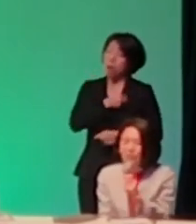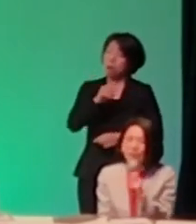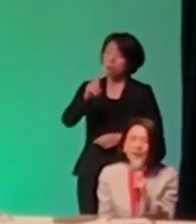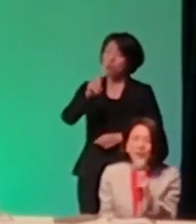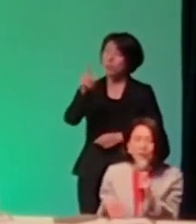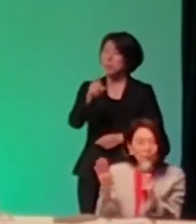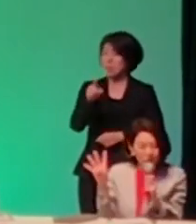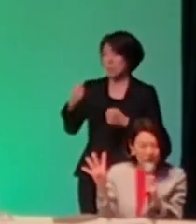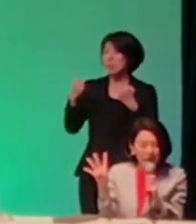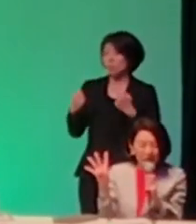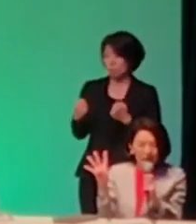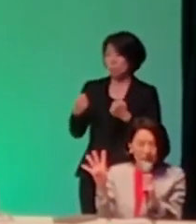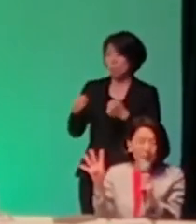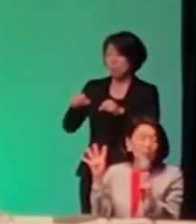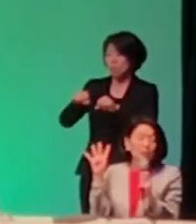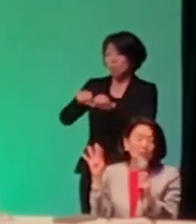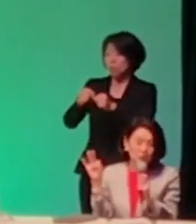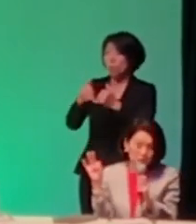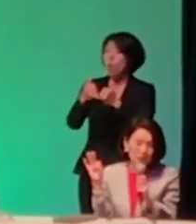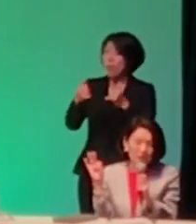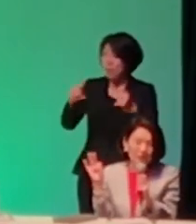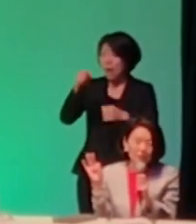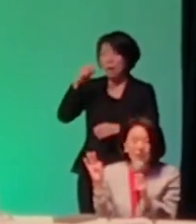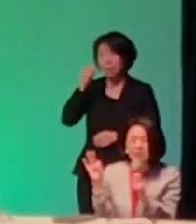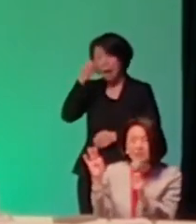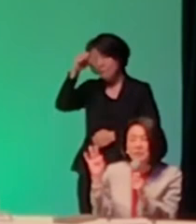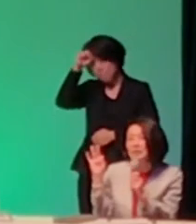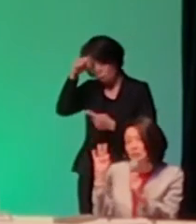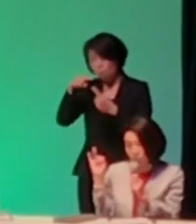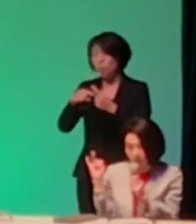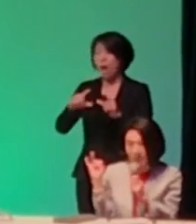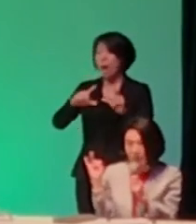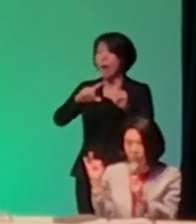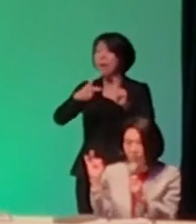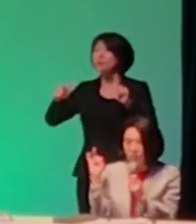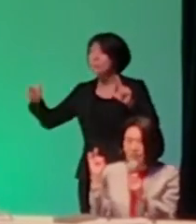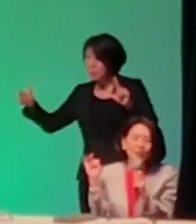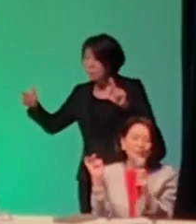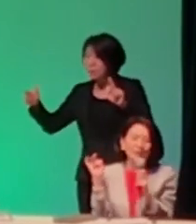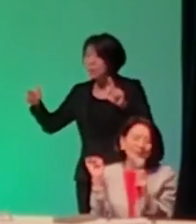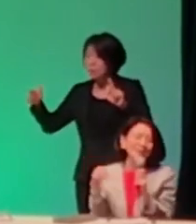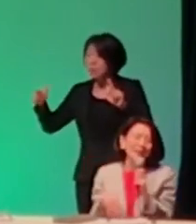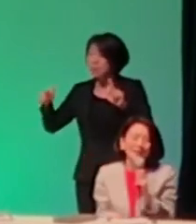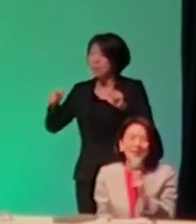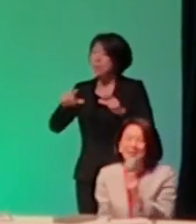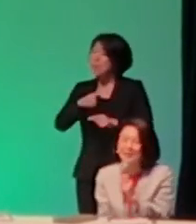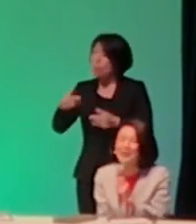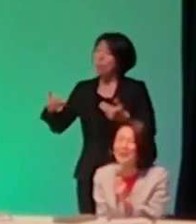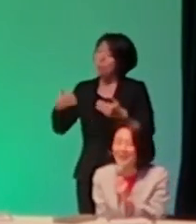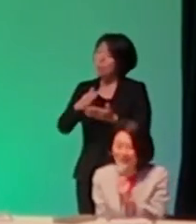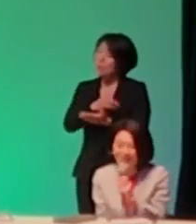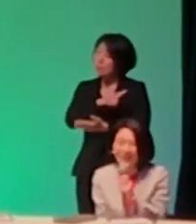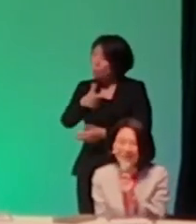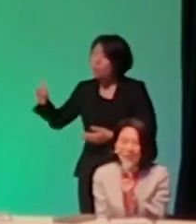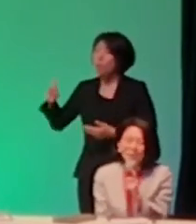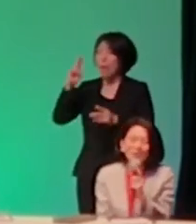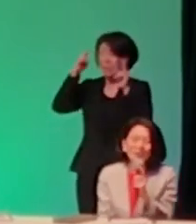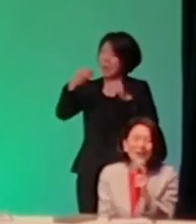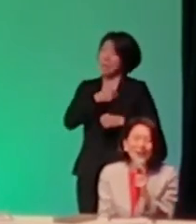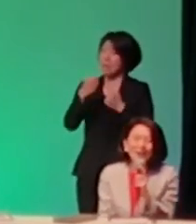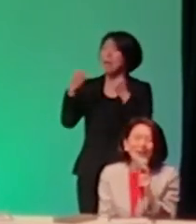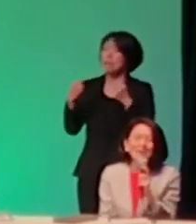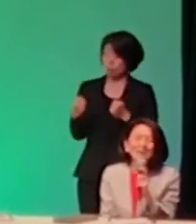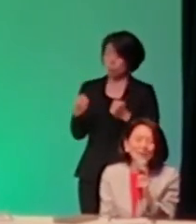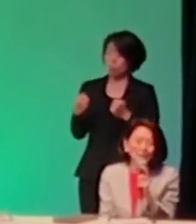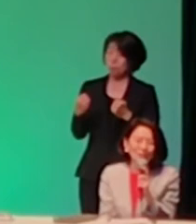。障害のある当事者や難病のある当事者、あと LGBT の当事者など、多様な社員が働いているわけなんですが、そ